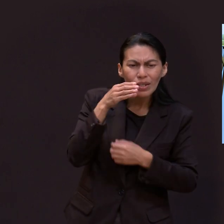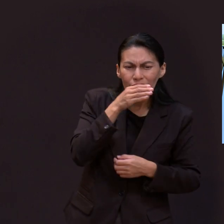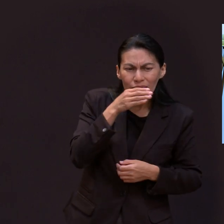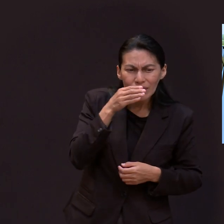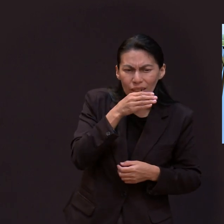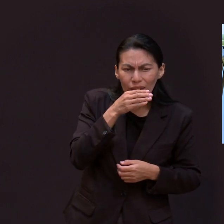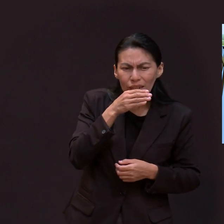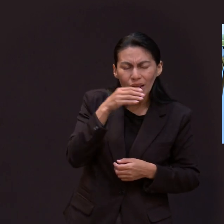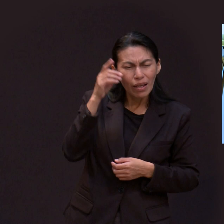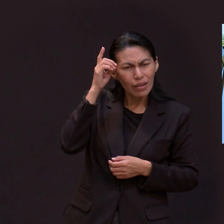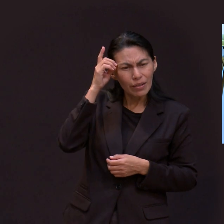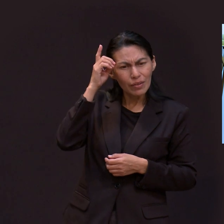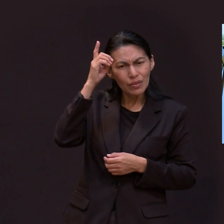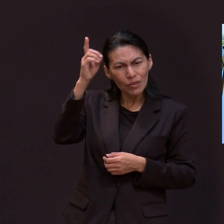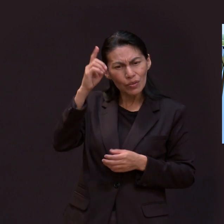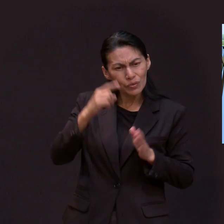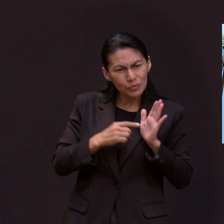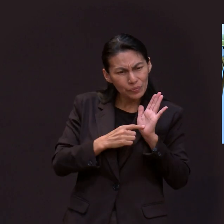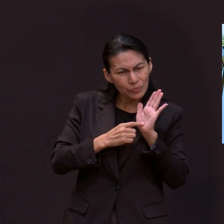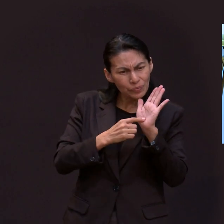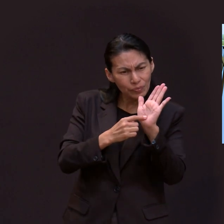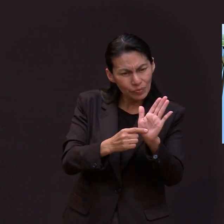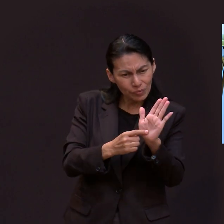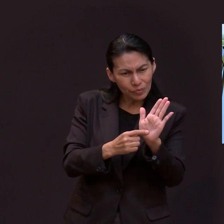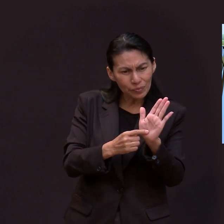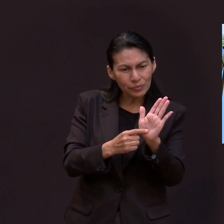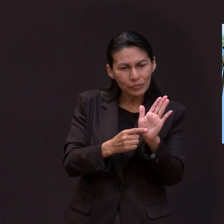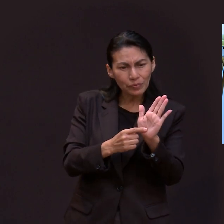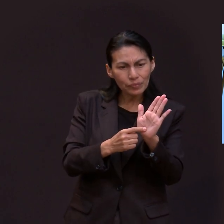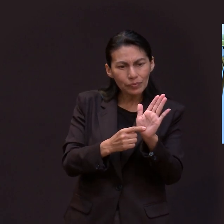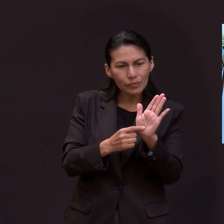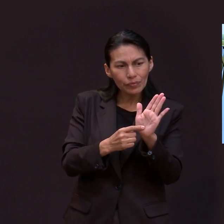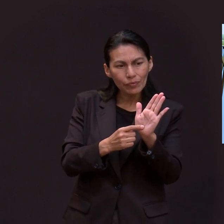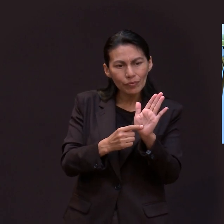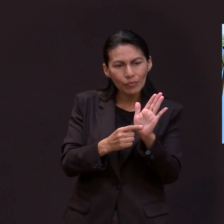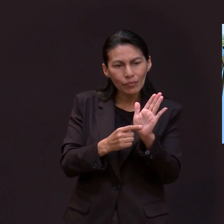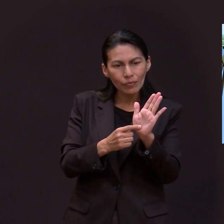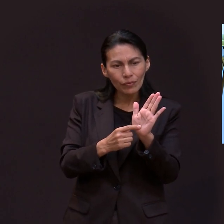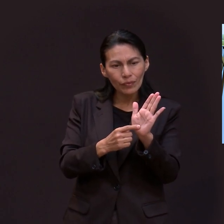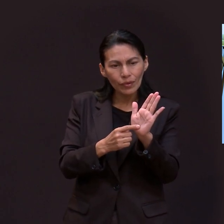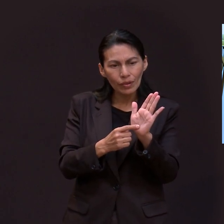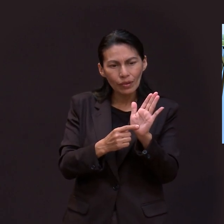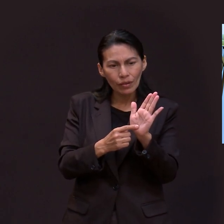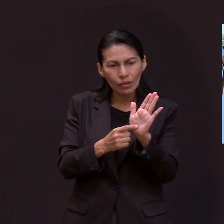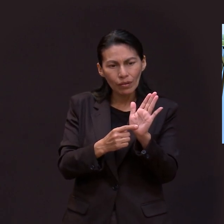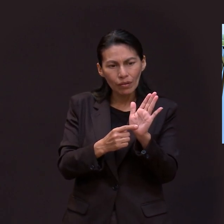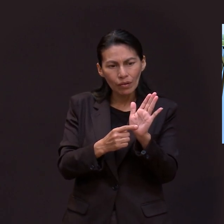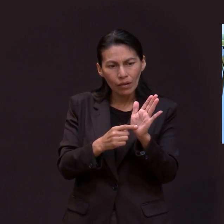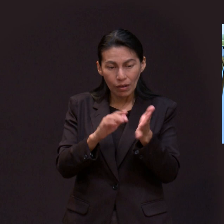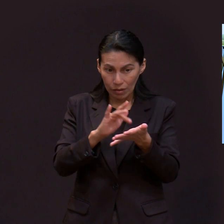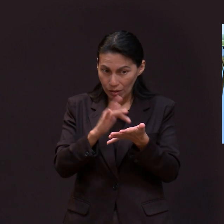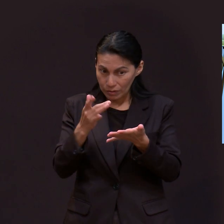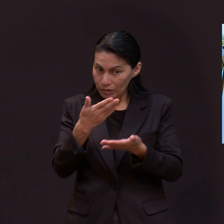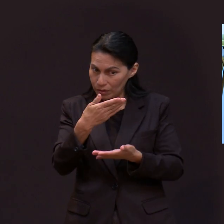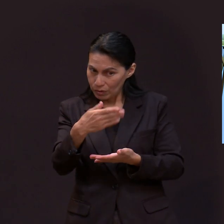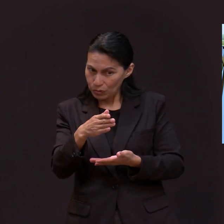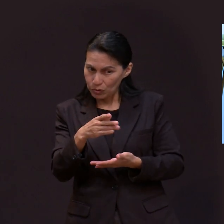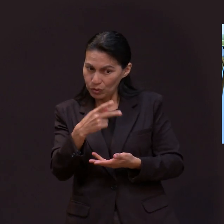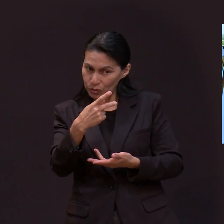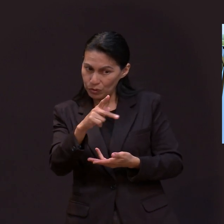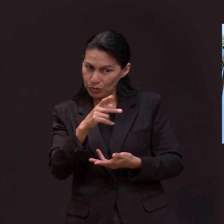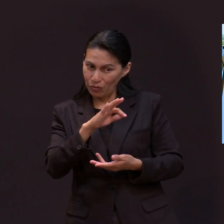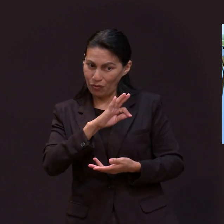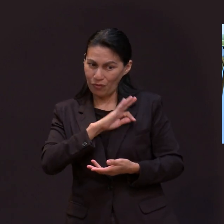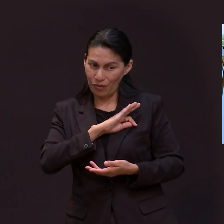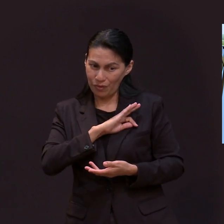cristiana y dios manifestó claramente su dirección a